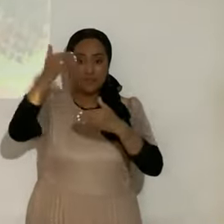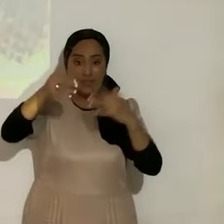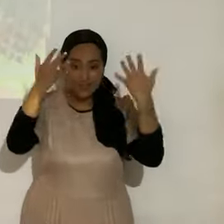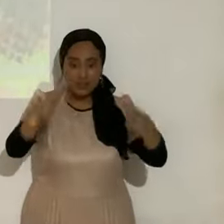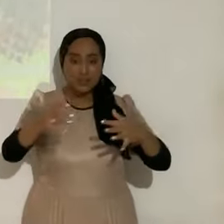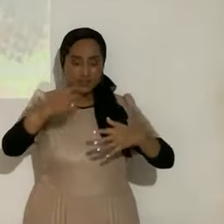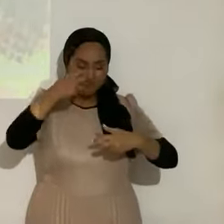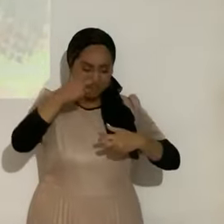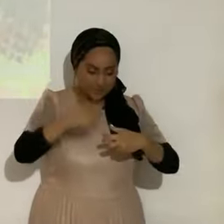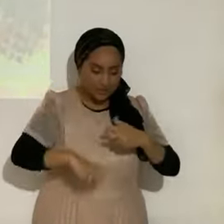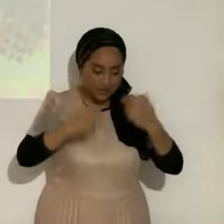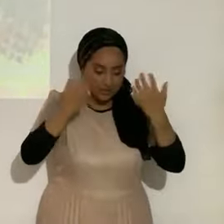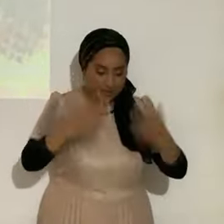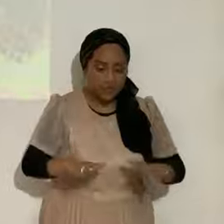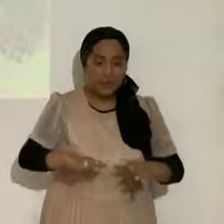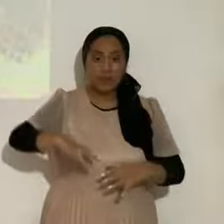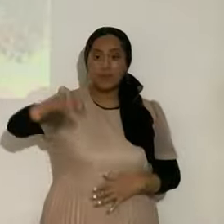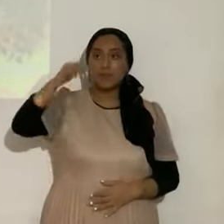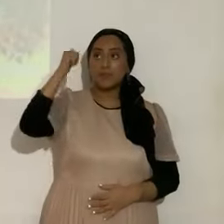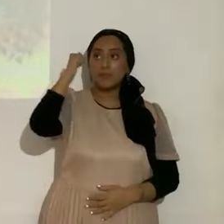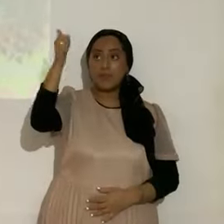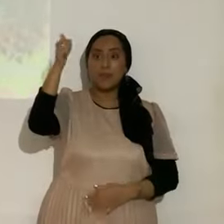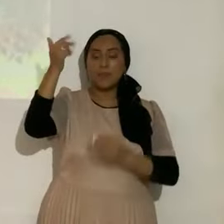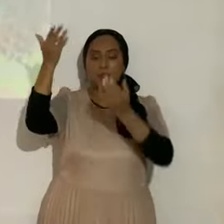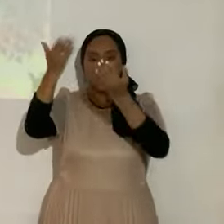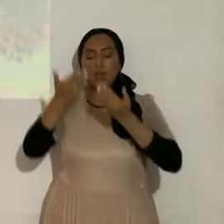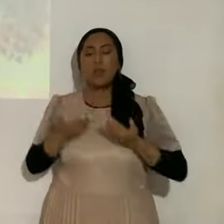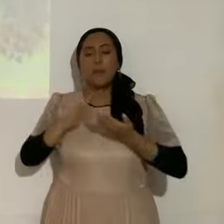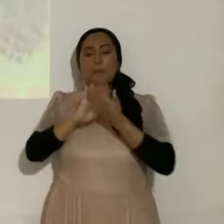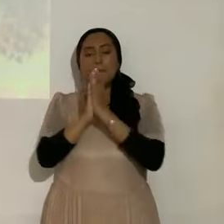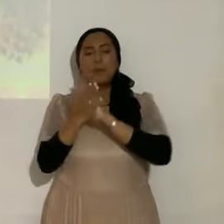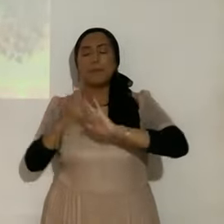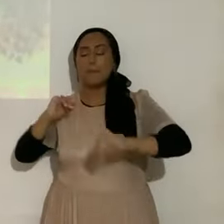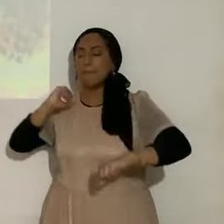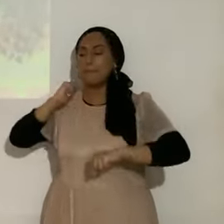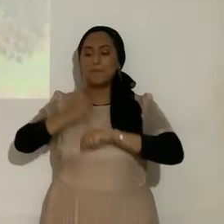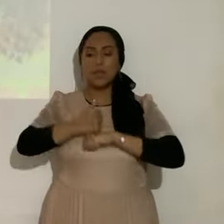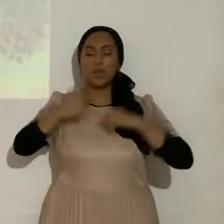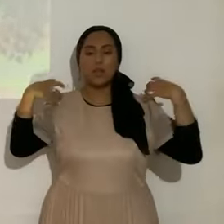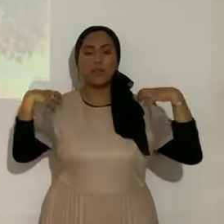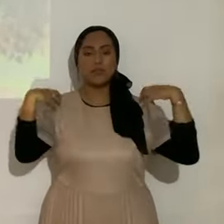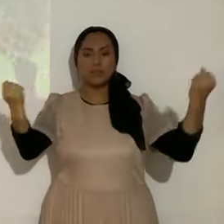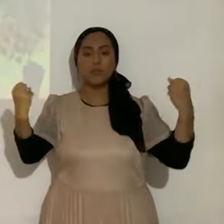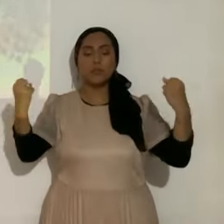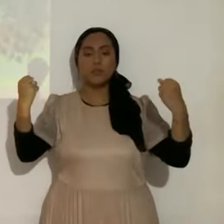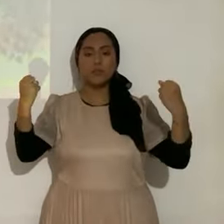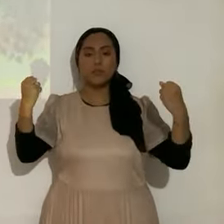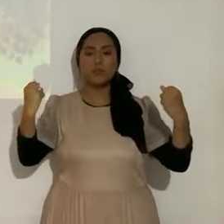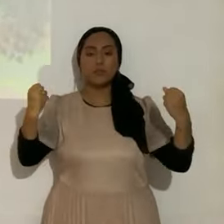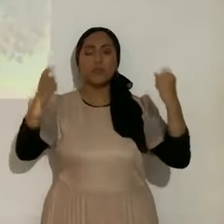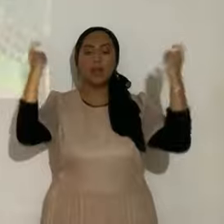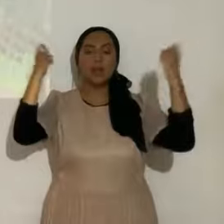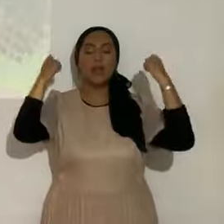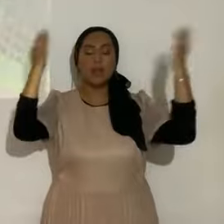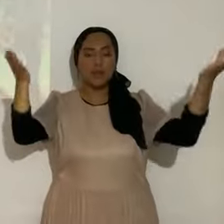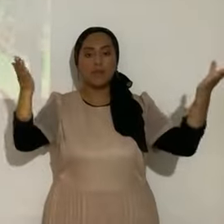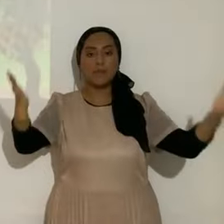un poco de tiempo, Él mismo os perfeccione, afirme, fortalezca y establezca.